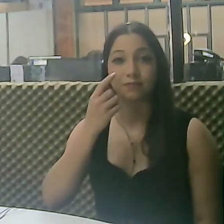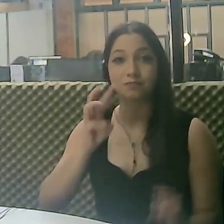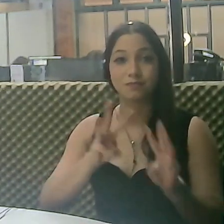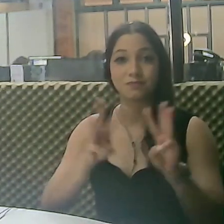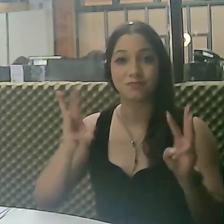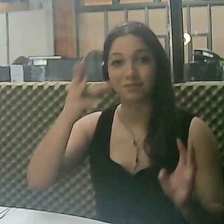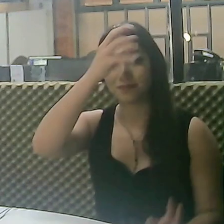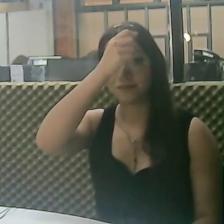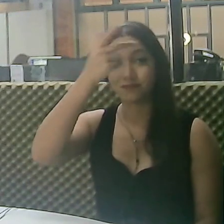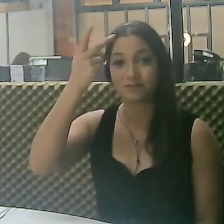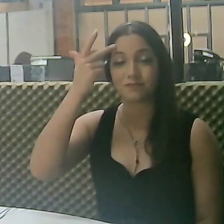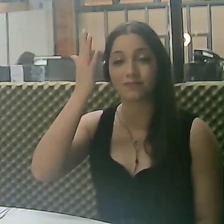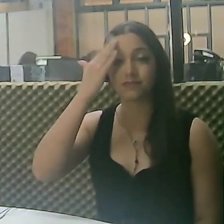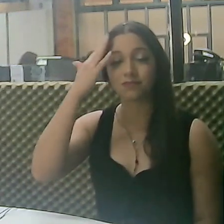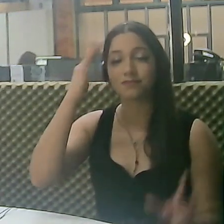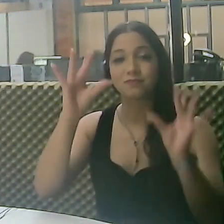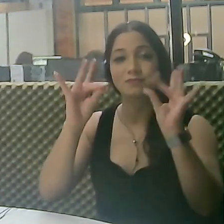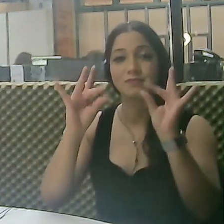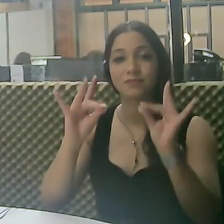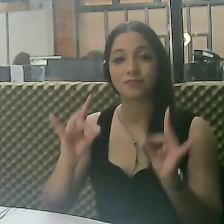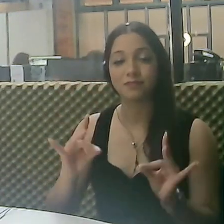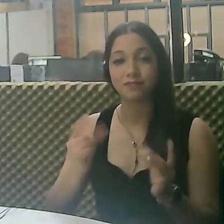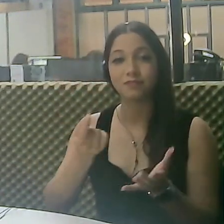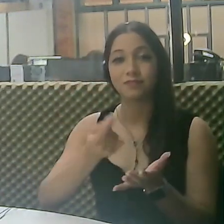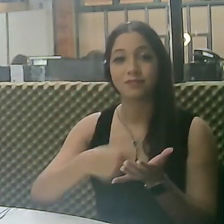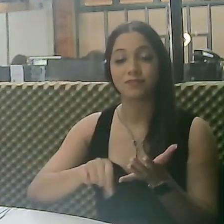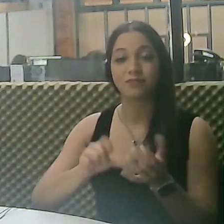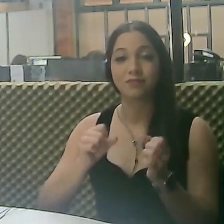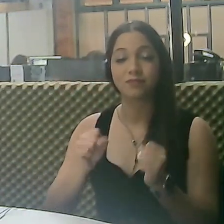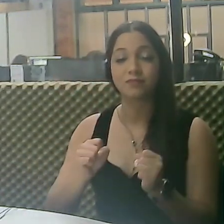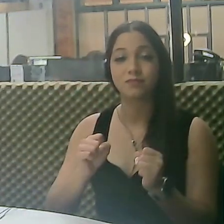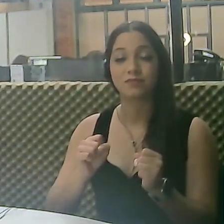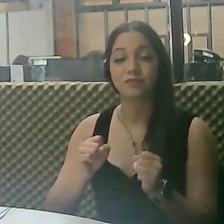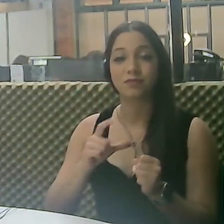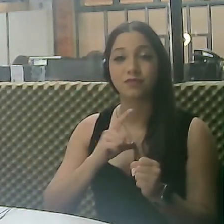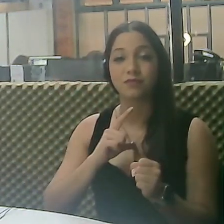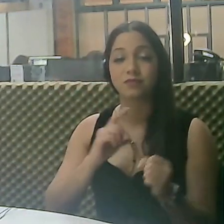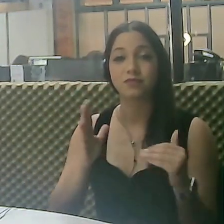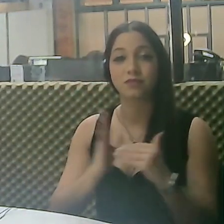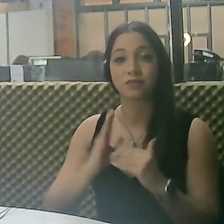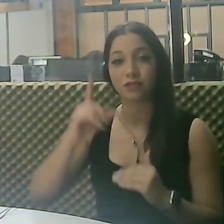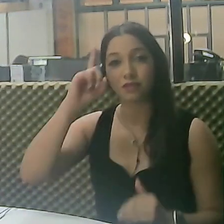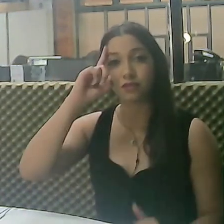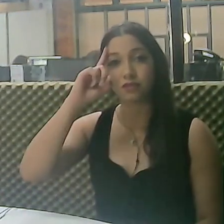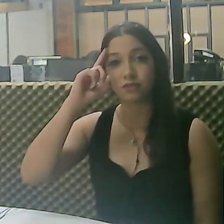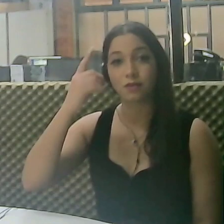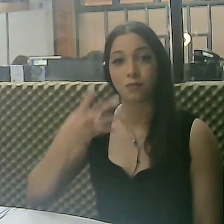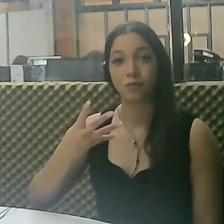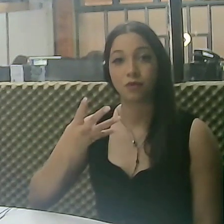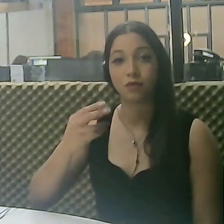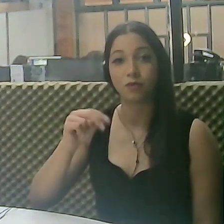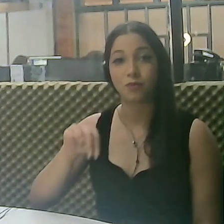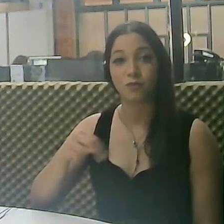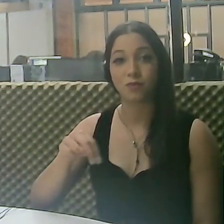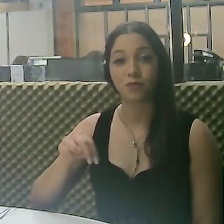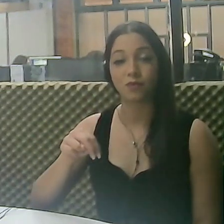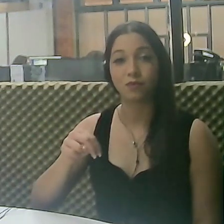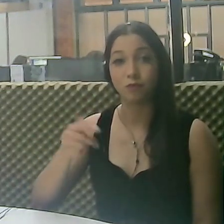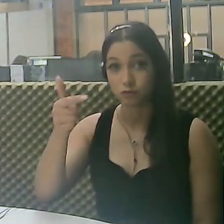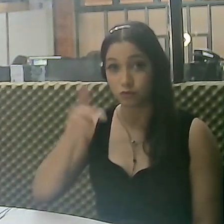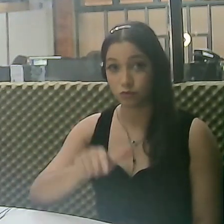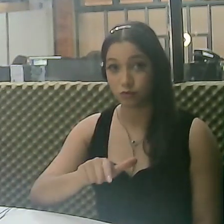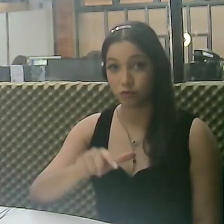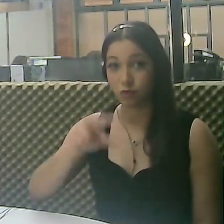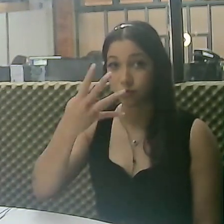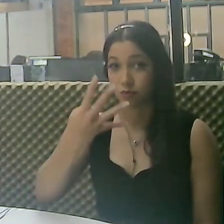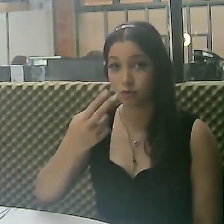da Prefeitura para saber mais detalhes. As inscrições podem ser realizadas até o dia 4 de novembro, repetindo, até o